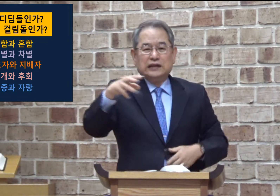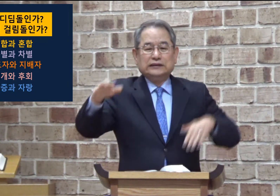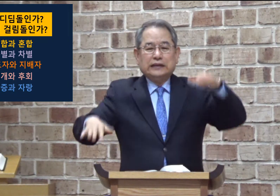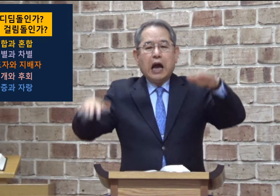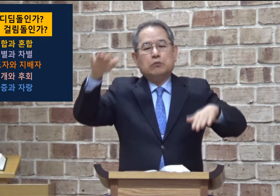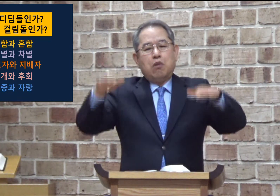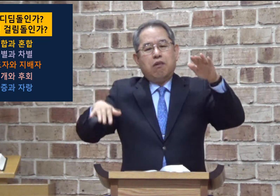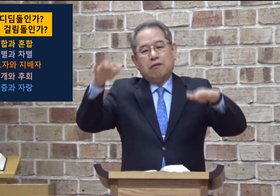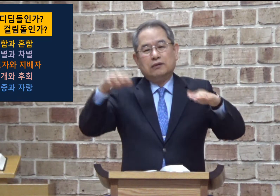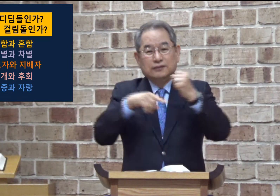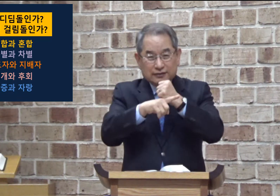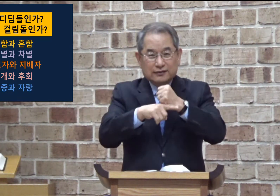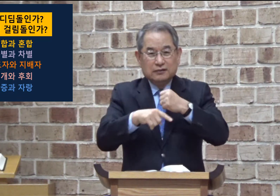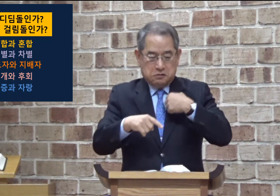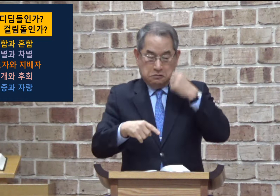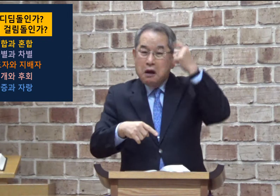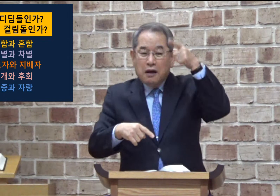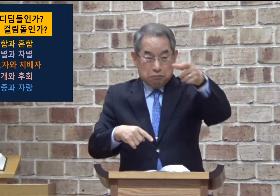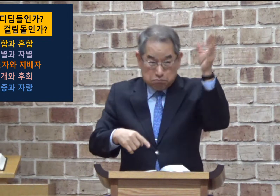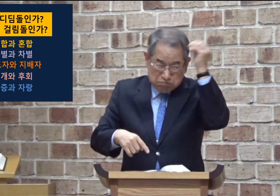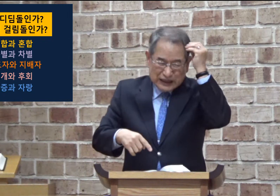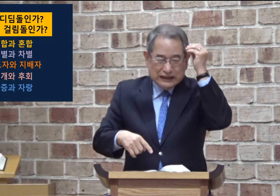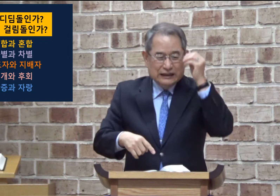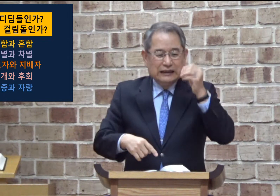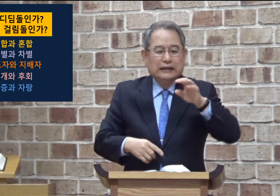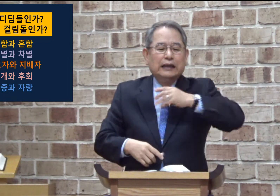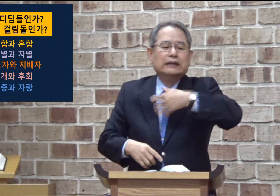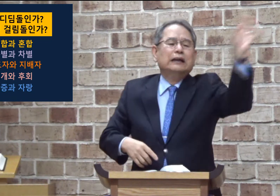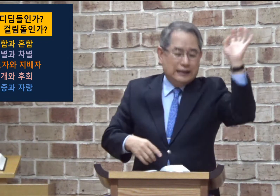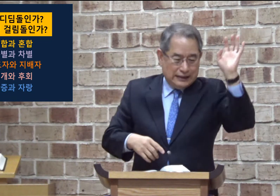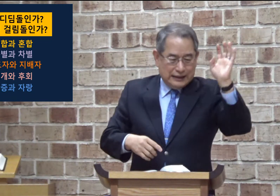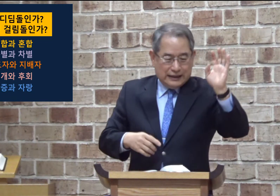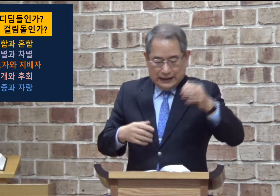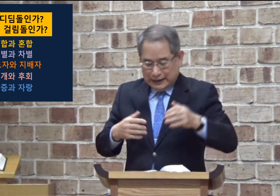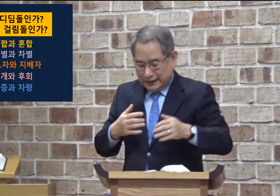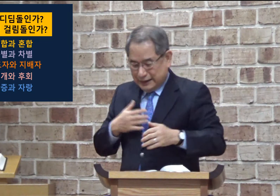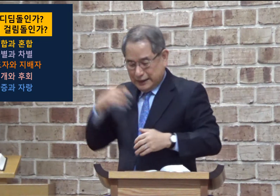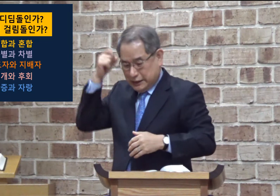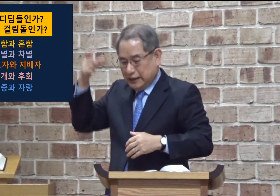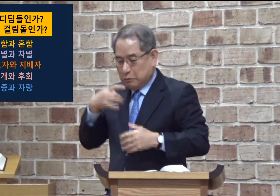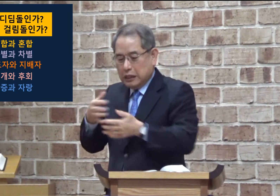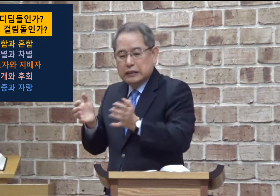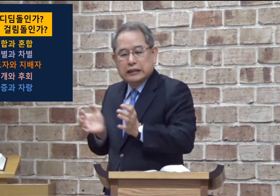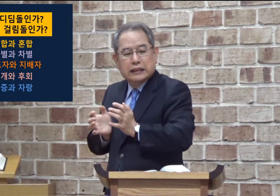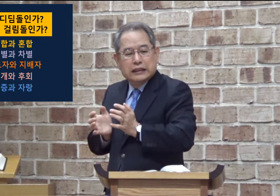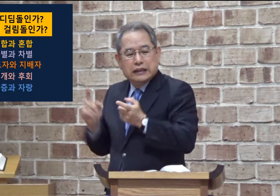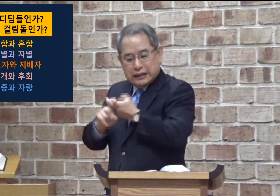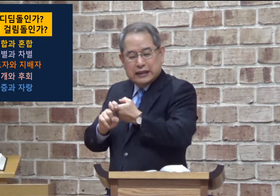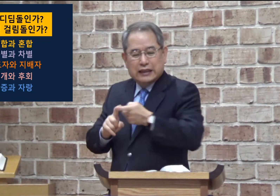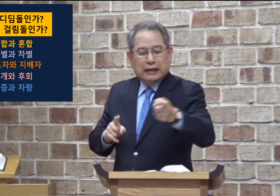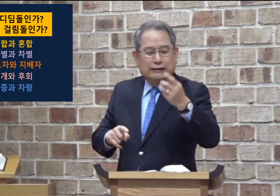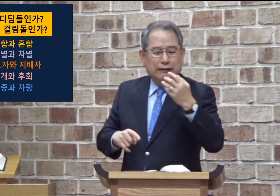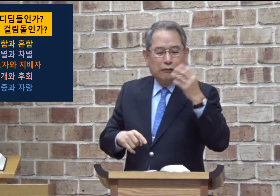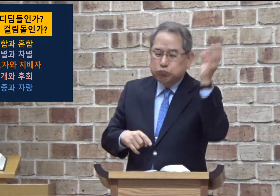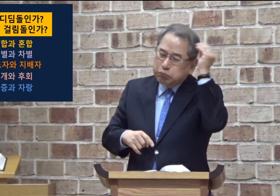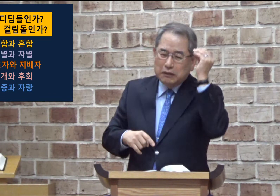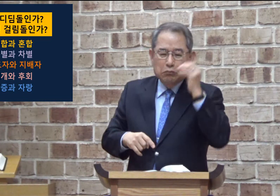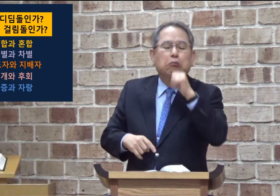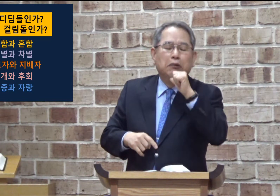너는 무식하니까 무시하거나 그럴 때 차별이라는 단어를 씁니다. 지도자와